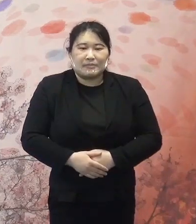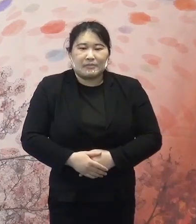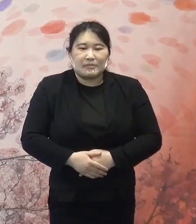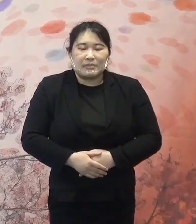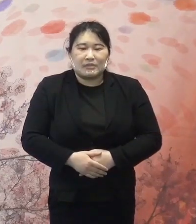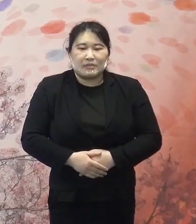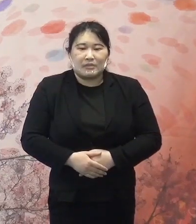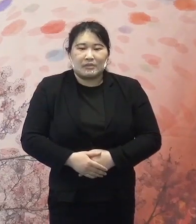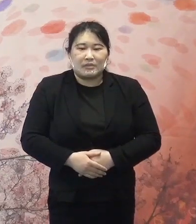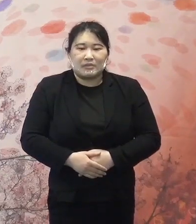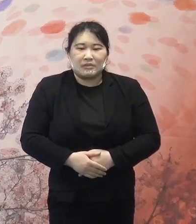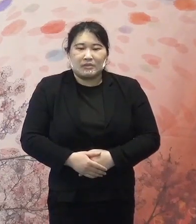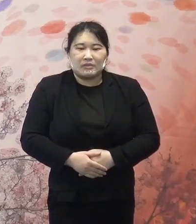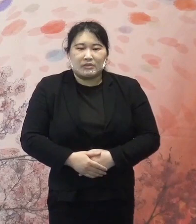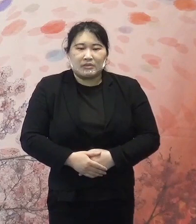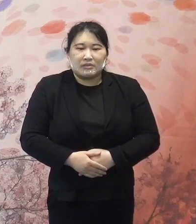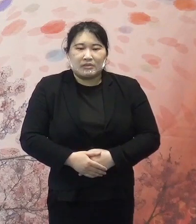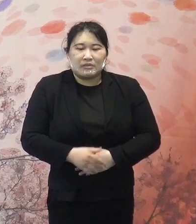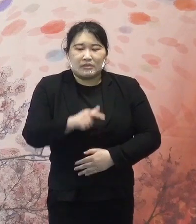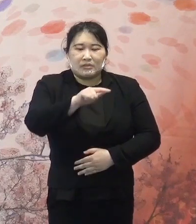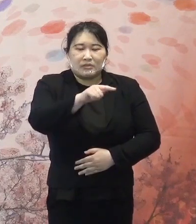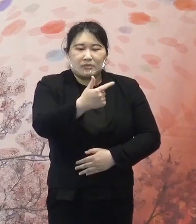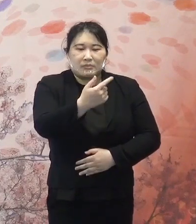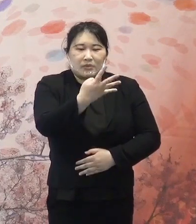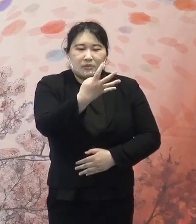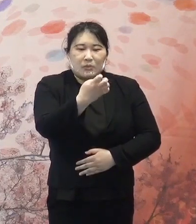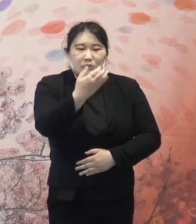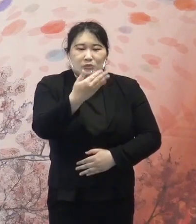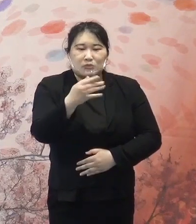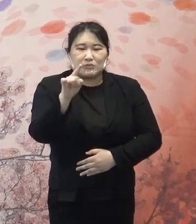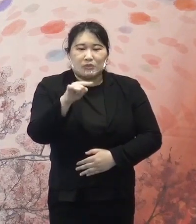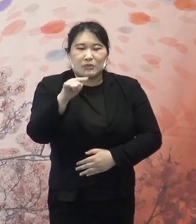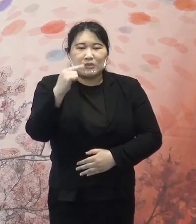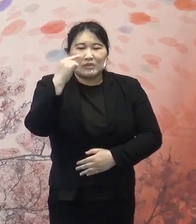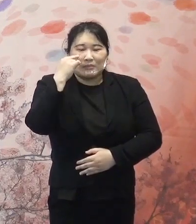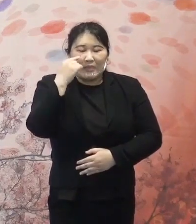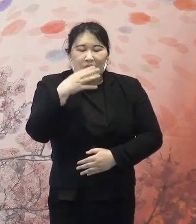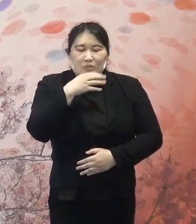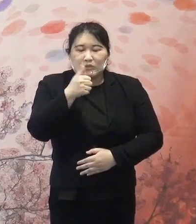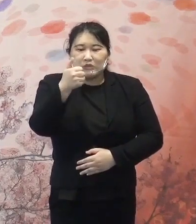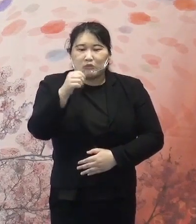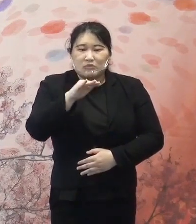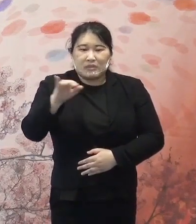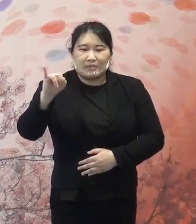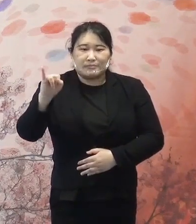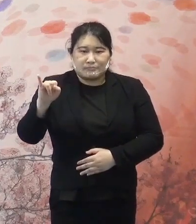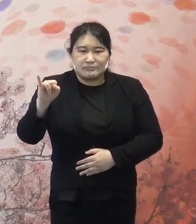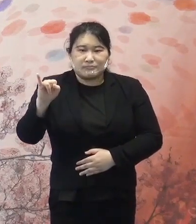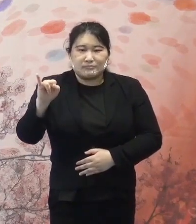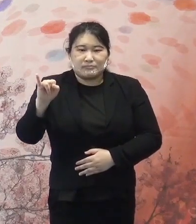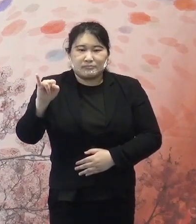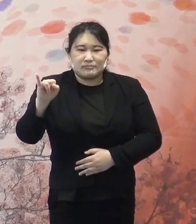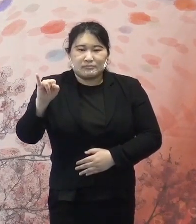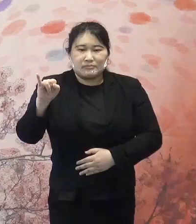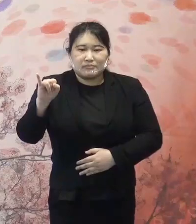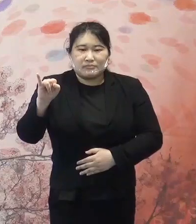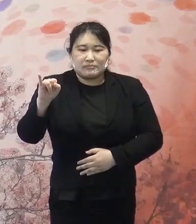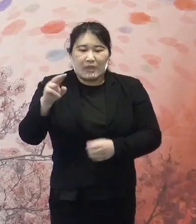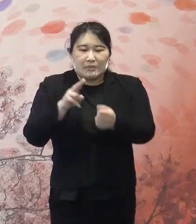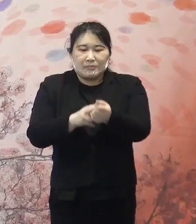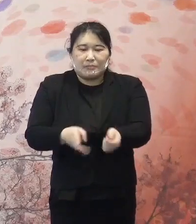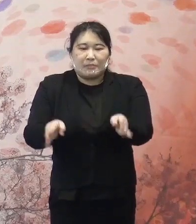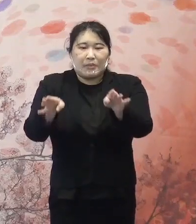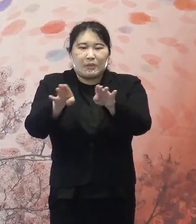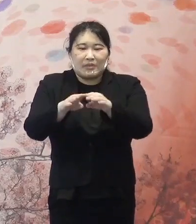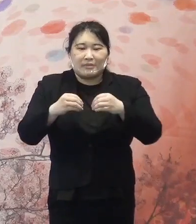ただいております。次の649例目50代女性でありますが、こちらも病院のク